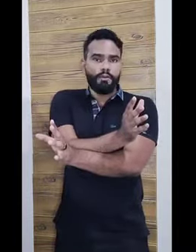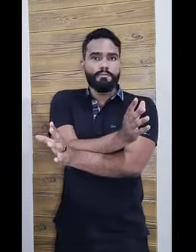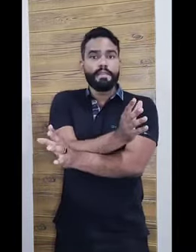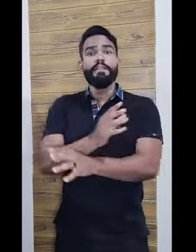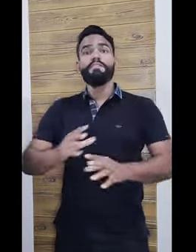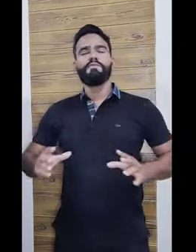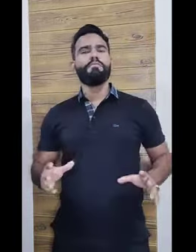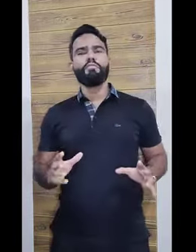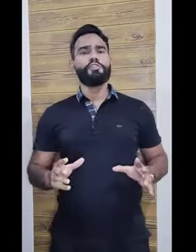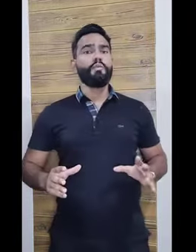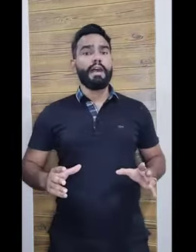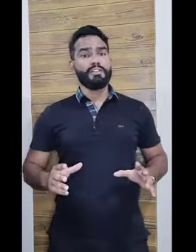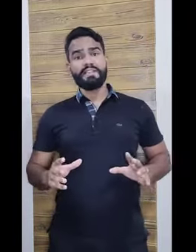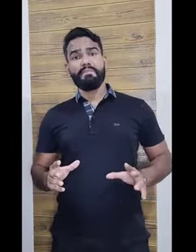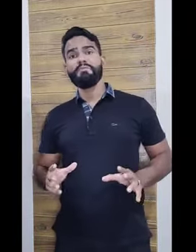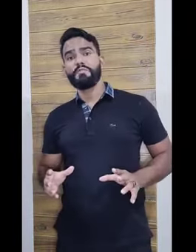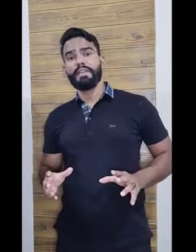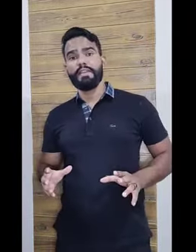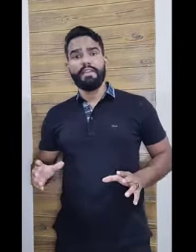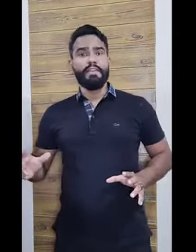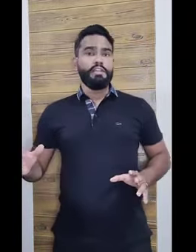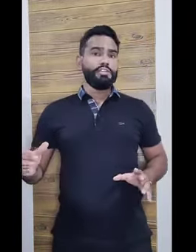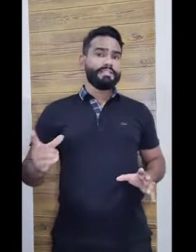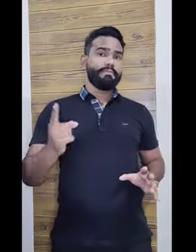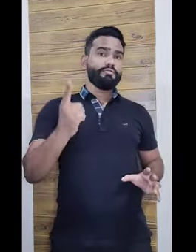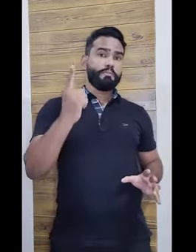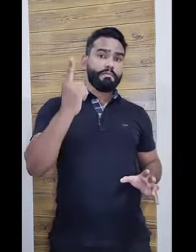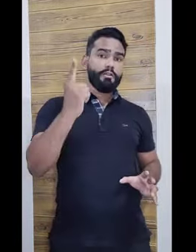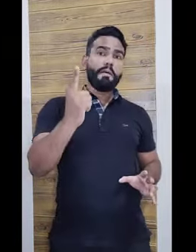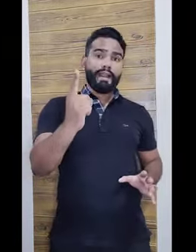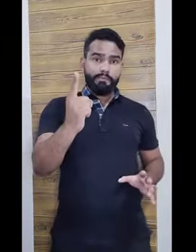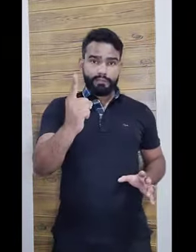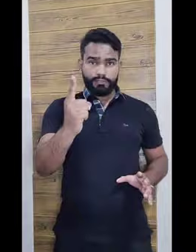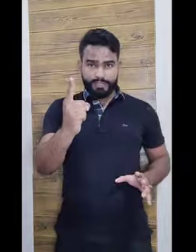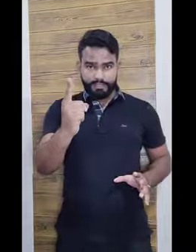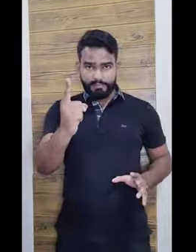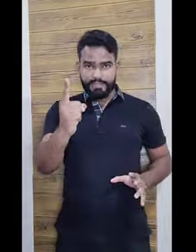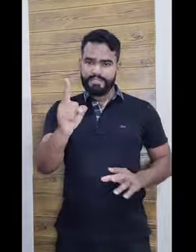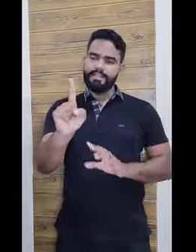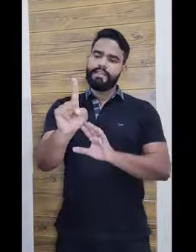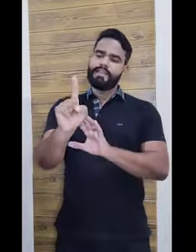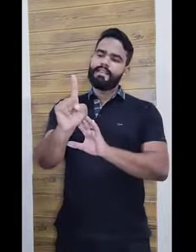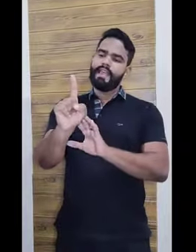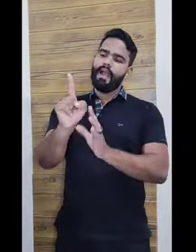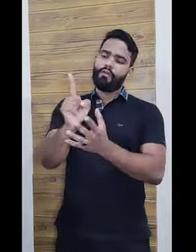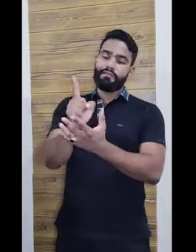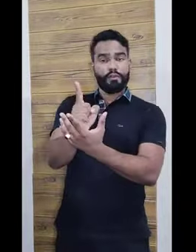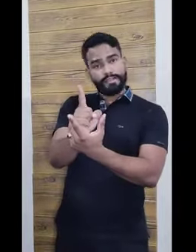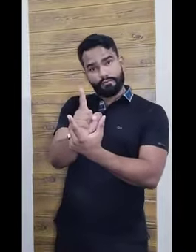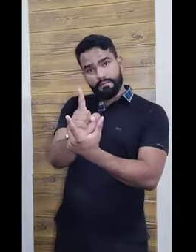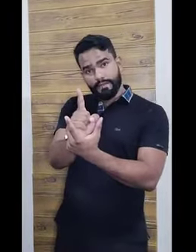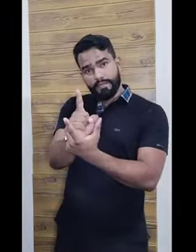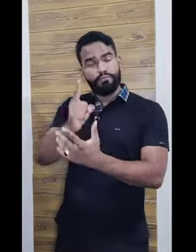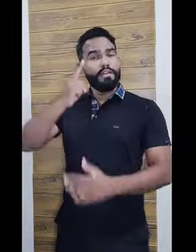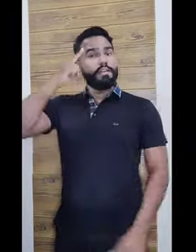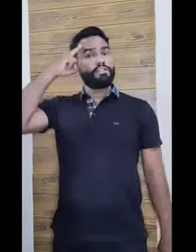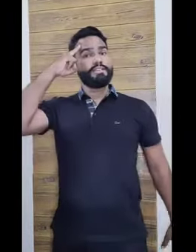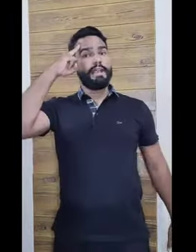bom? Vamos continuar. Já sabemos o quê? Já sabemos o primeiro parâmetro da Libras, que é a configuração da mão. Já